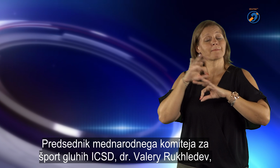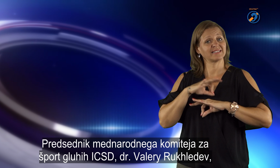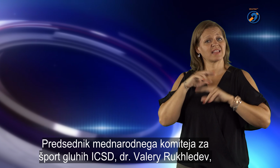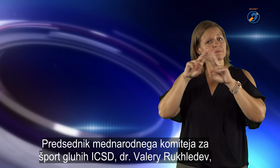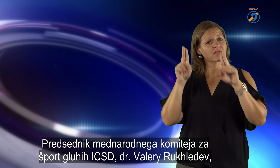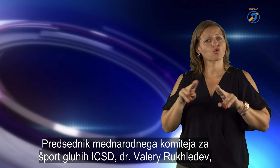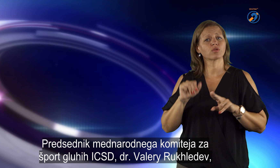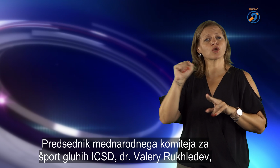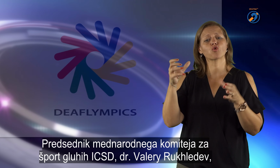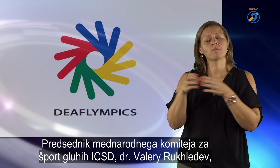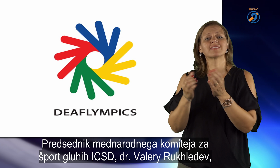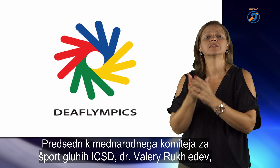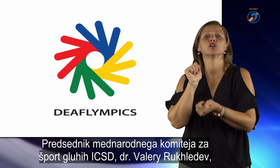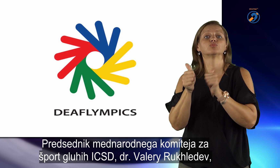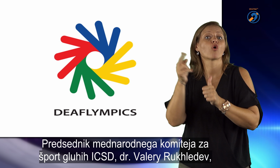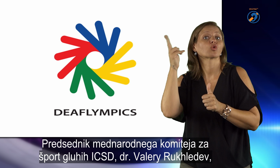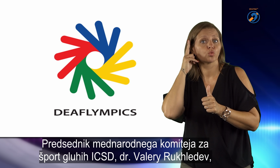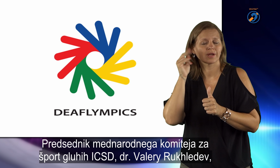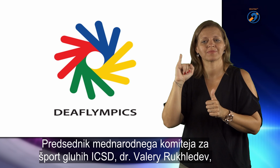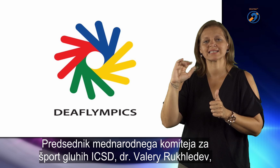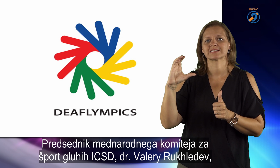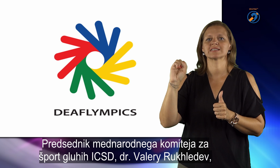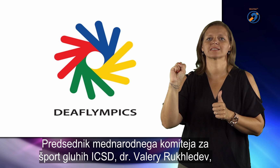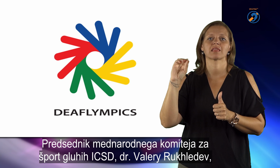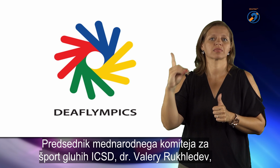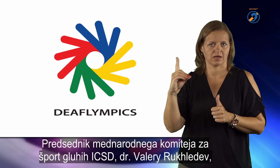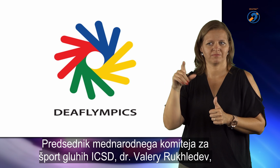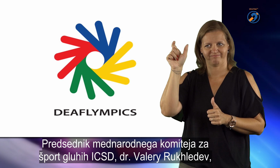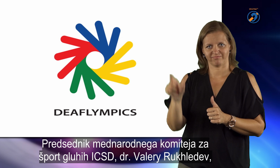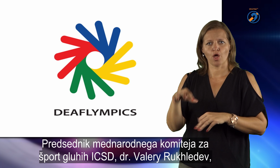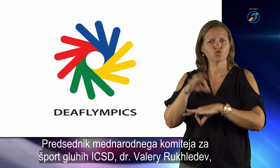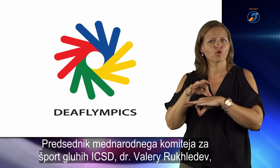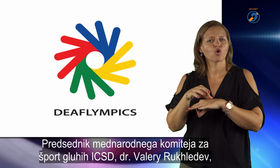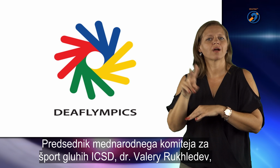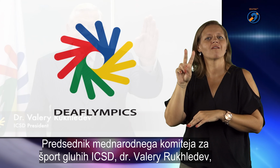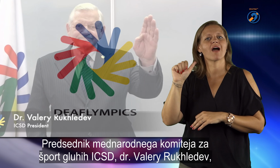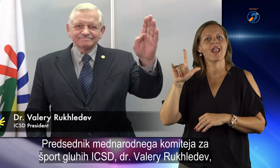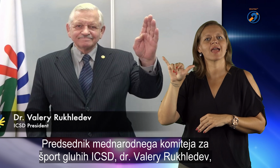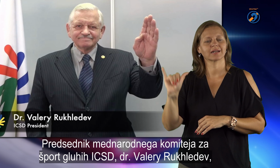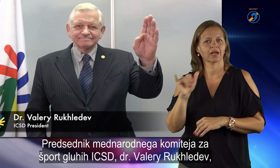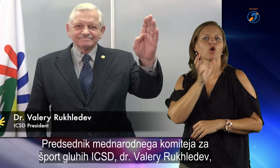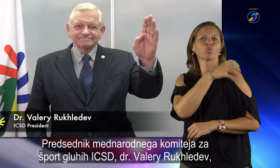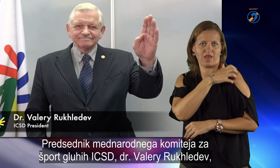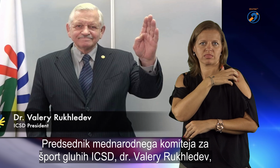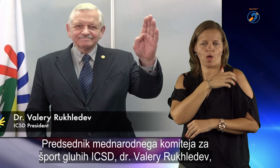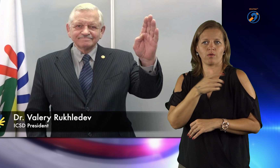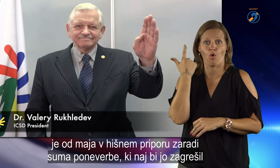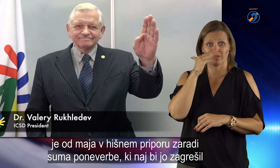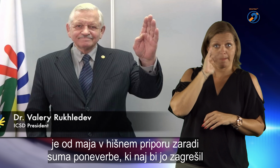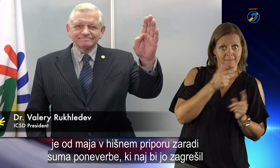Predsednik Mednarodnega komiteja za šport gluhih ICSD, dr. Valerij Rukledov, je od maja v hišnem priporu zaradi